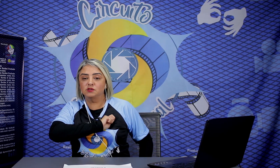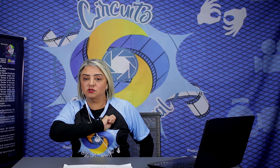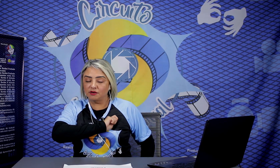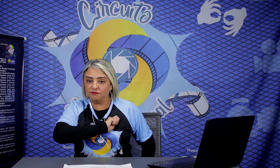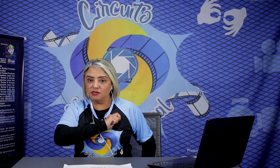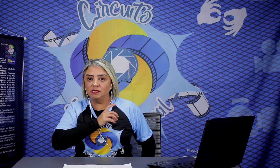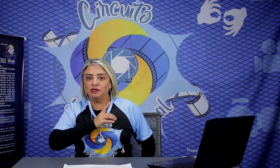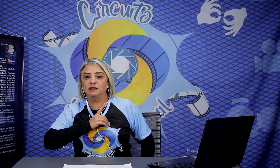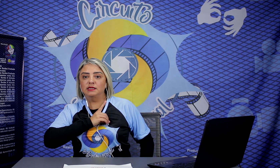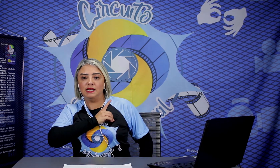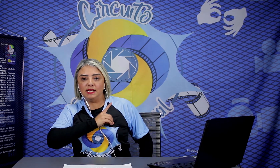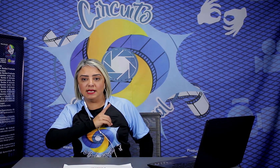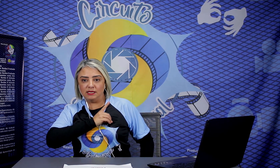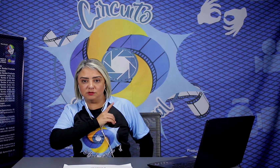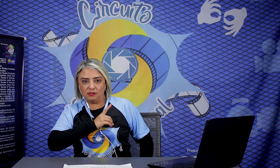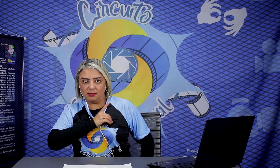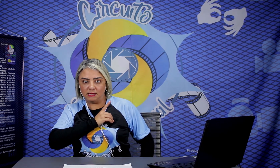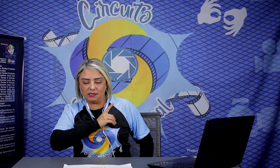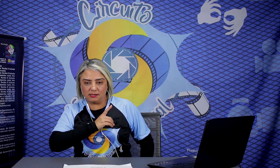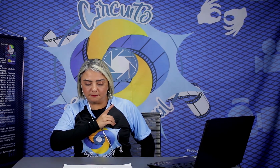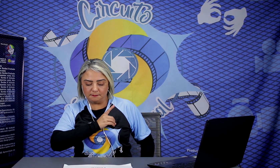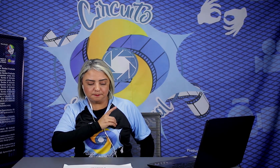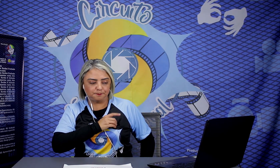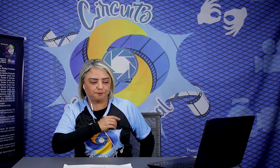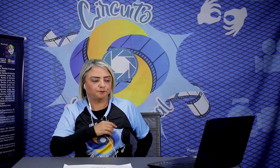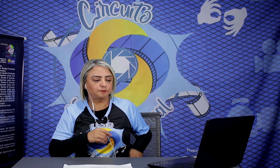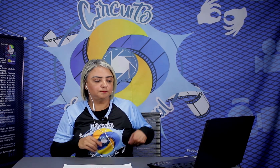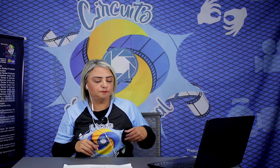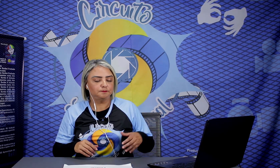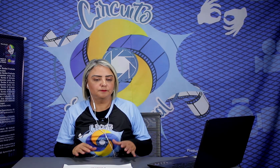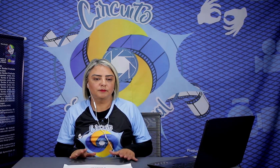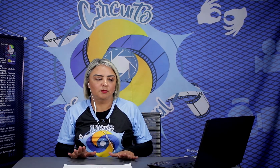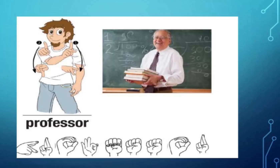já vi delegado também aqui. Ok.